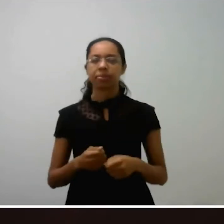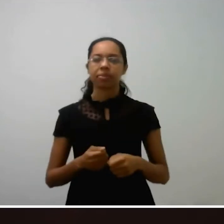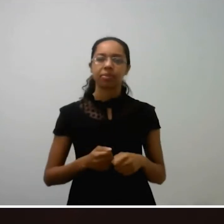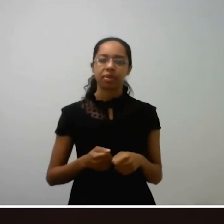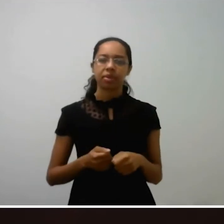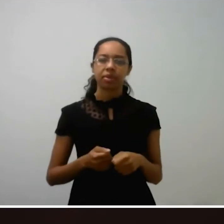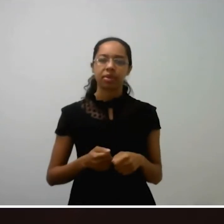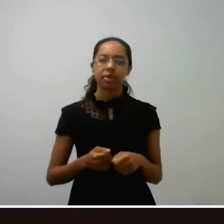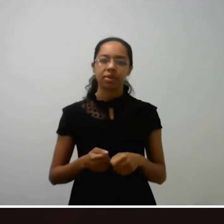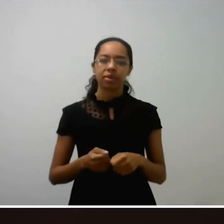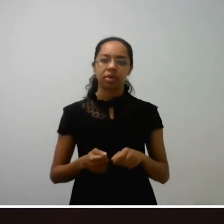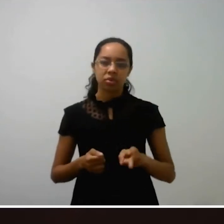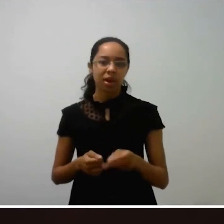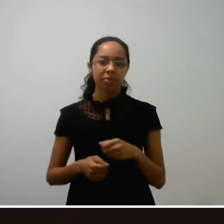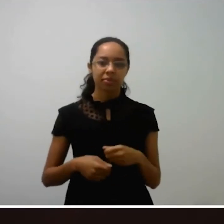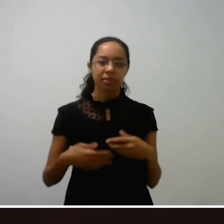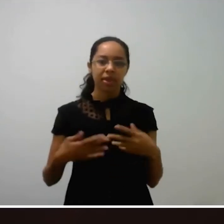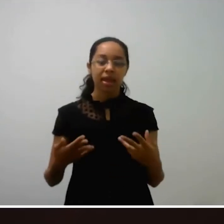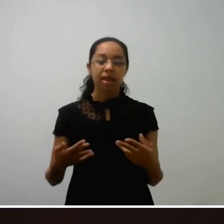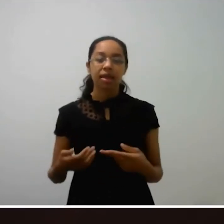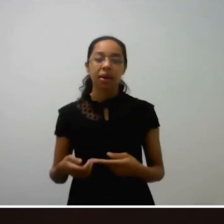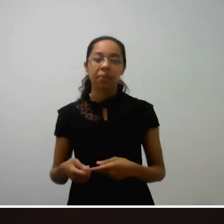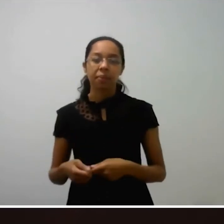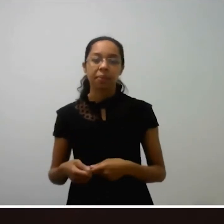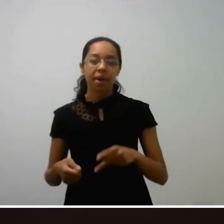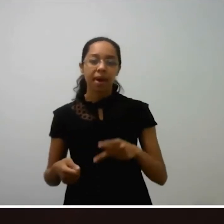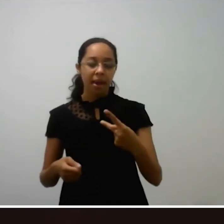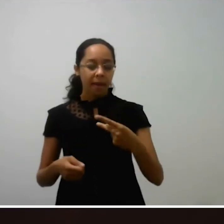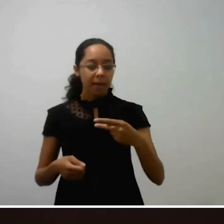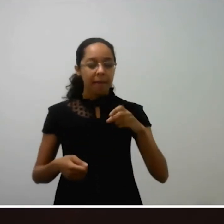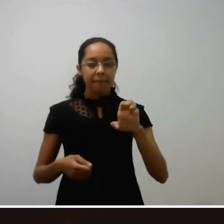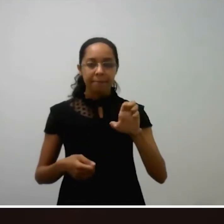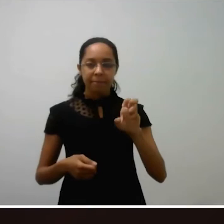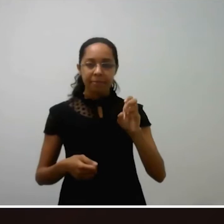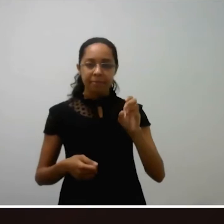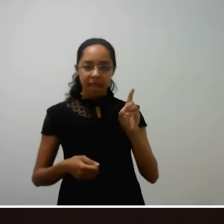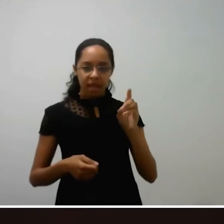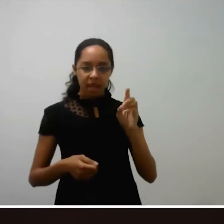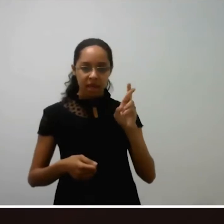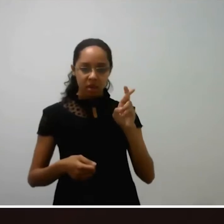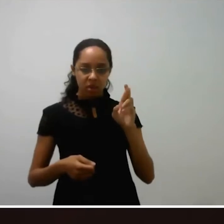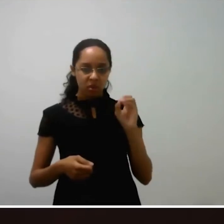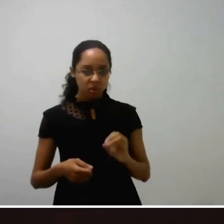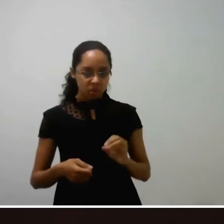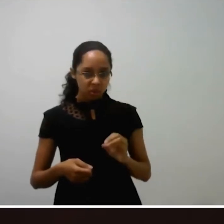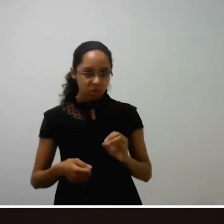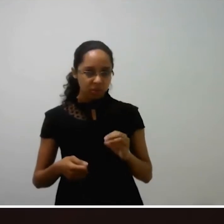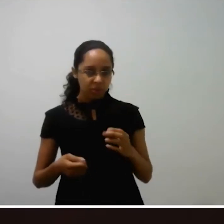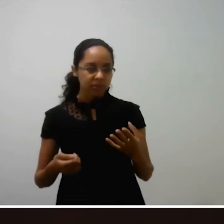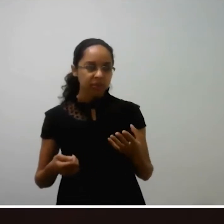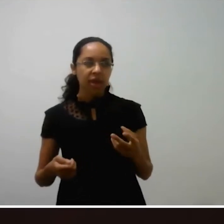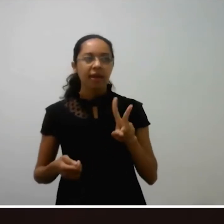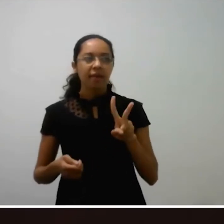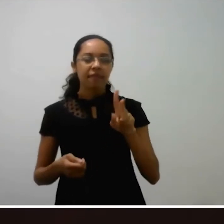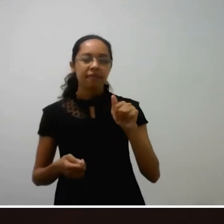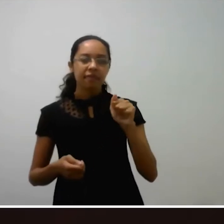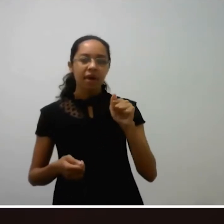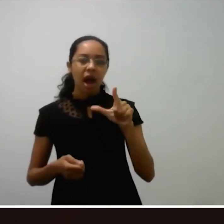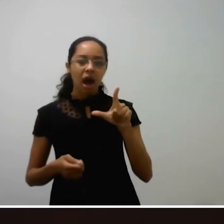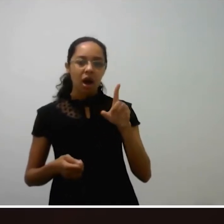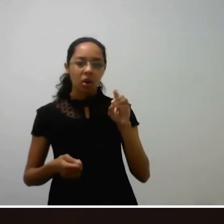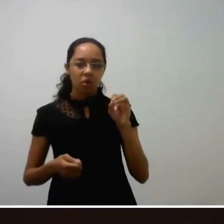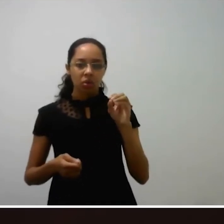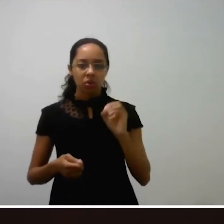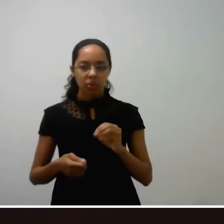Valdo, acrescentar um pouco mais, porque nós sempre tocamos nesse assunto de uma forma muito pontual, mas nós não colocamos na